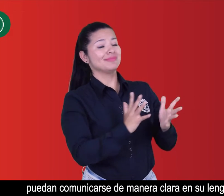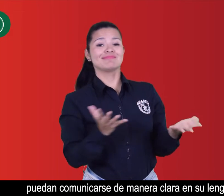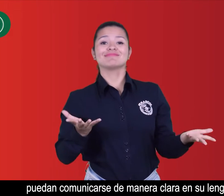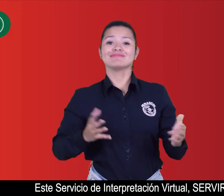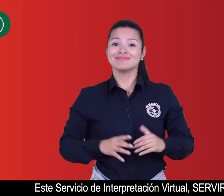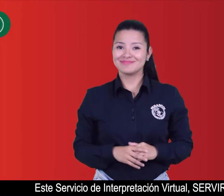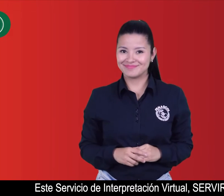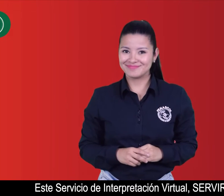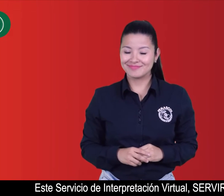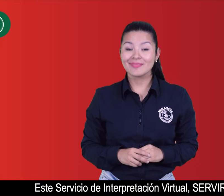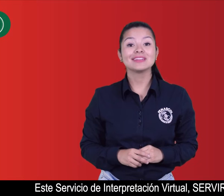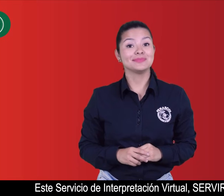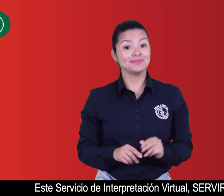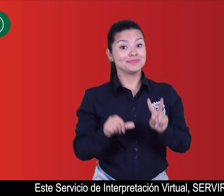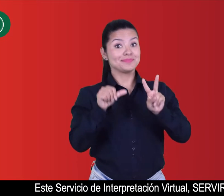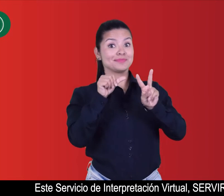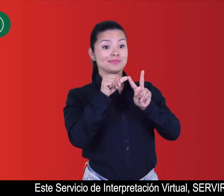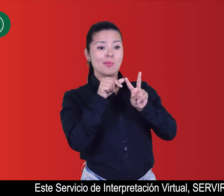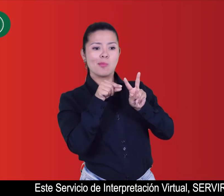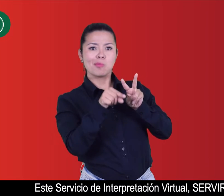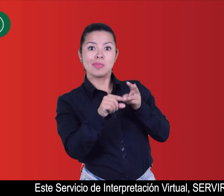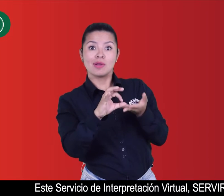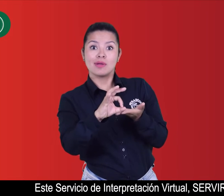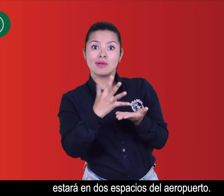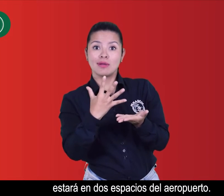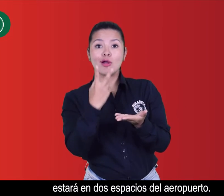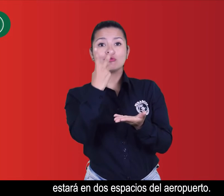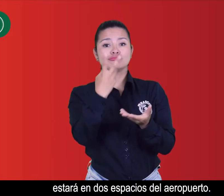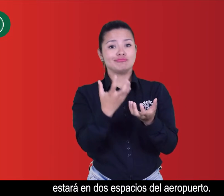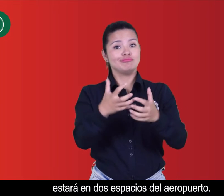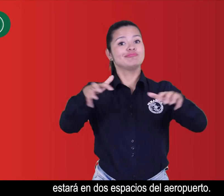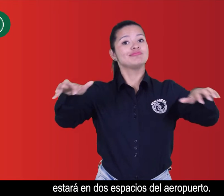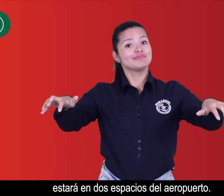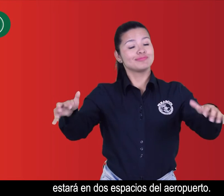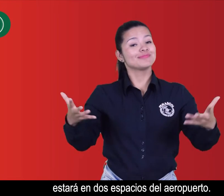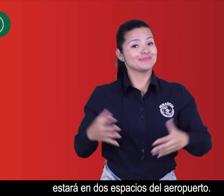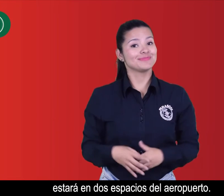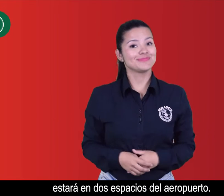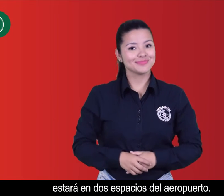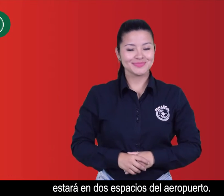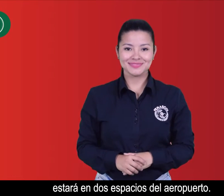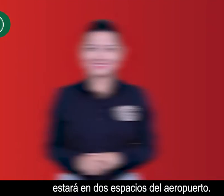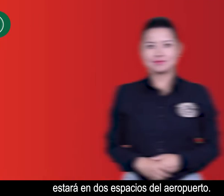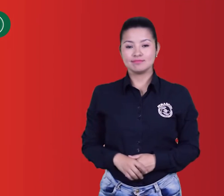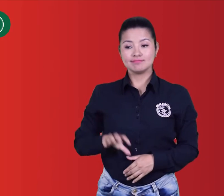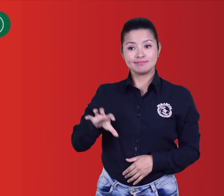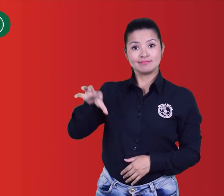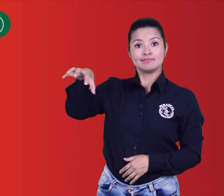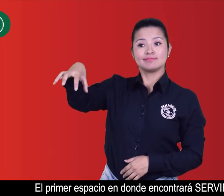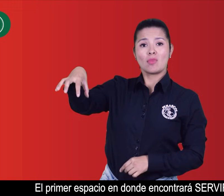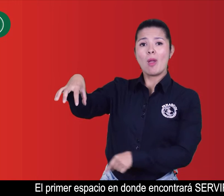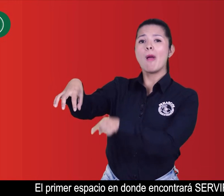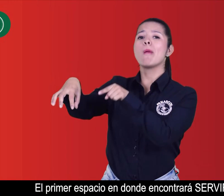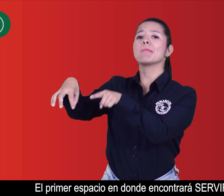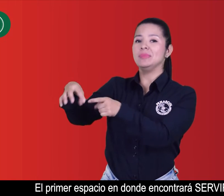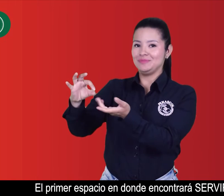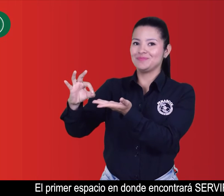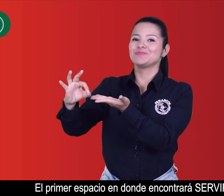Este servicio de interpretación virtual Servir estará en dos espacios del aeropuerto. El primer espacio en donde